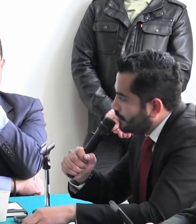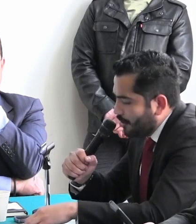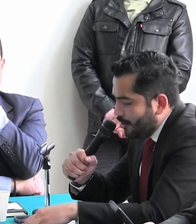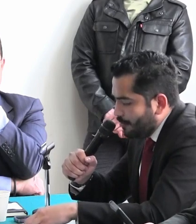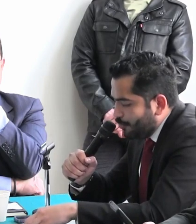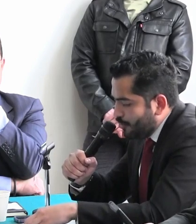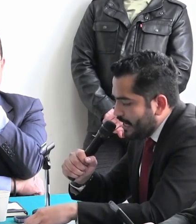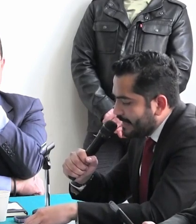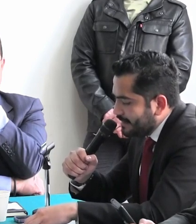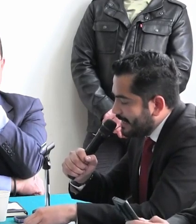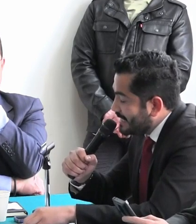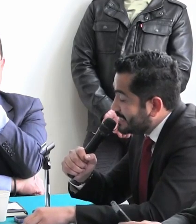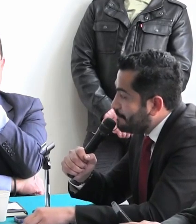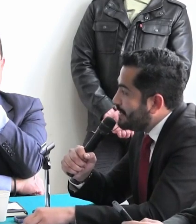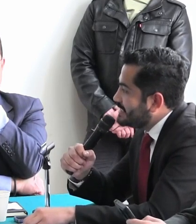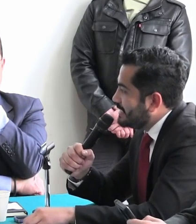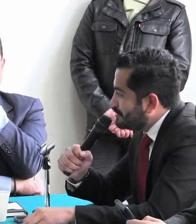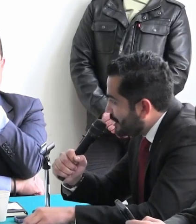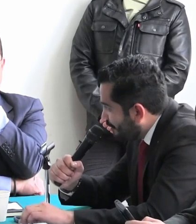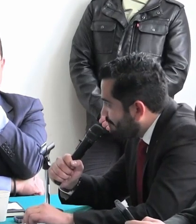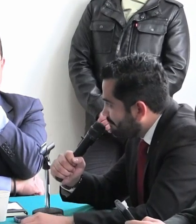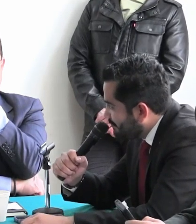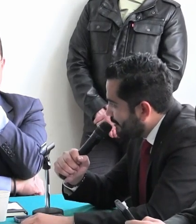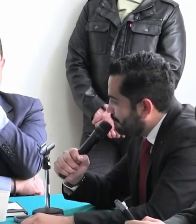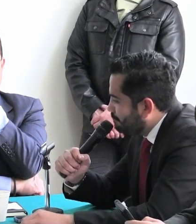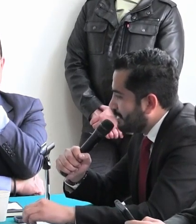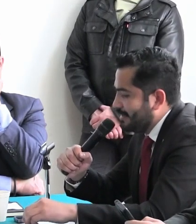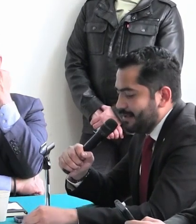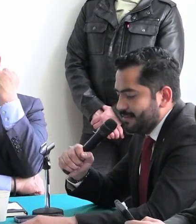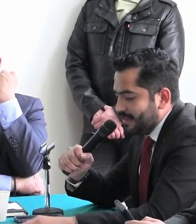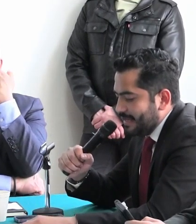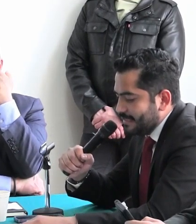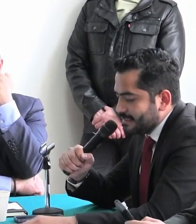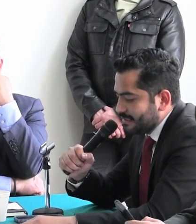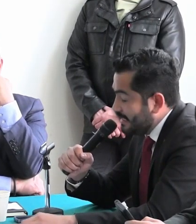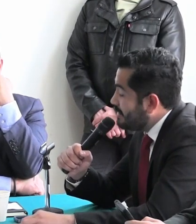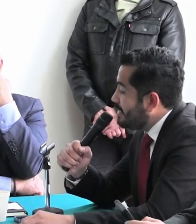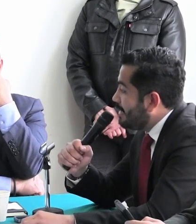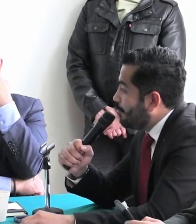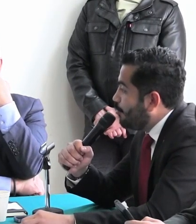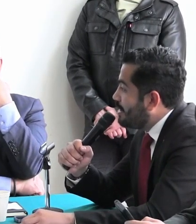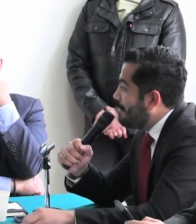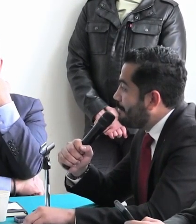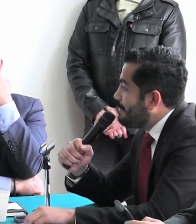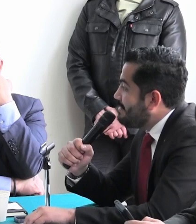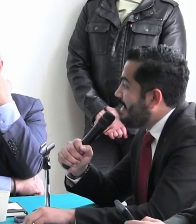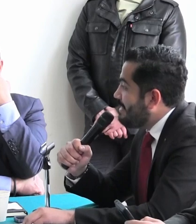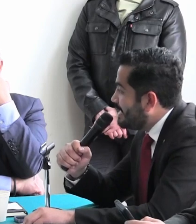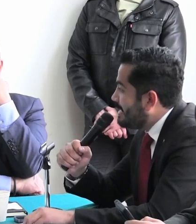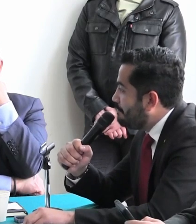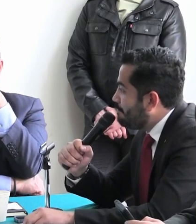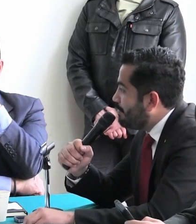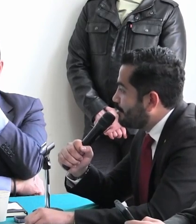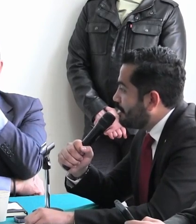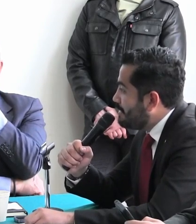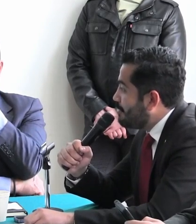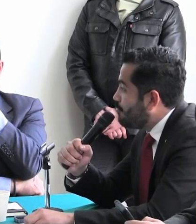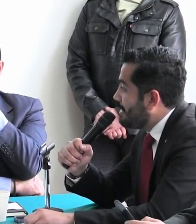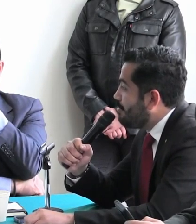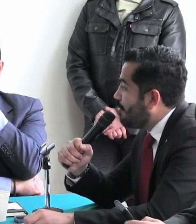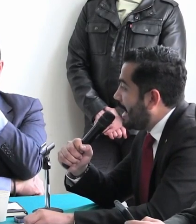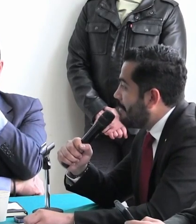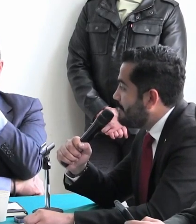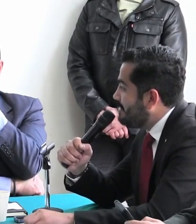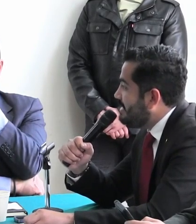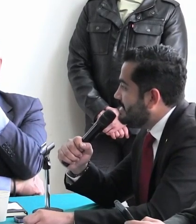instituto pudiera tener esta percepción, ¿no?, de sí tener una vivienda digna, pero también